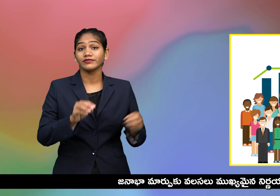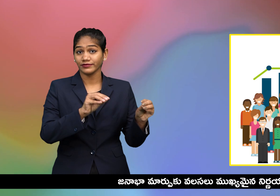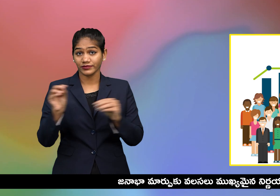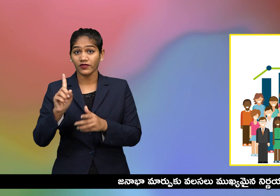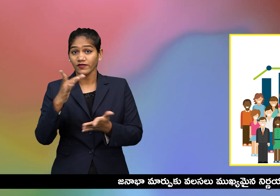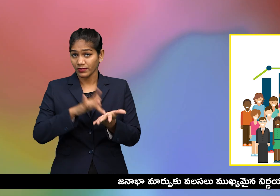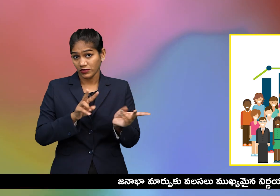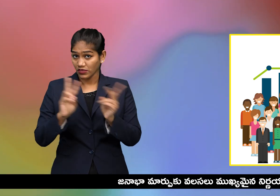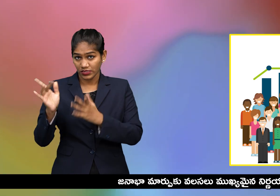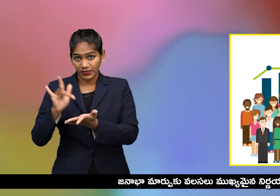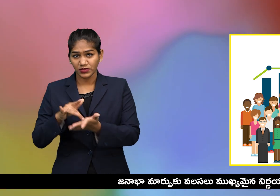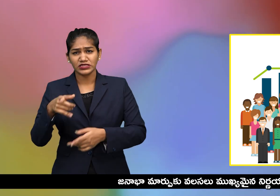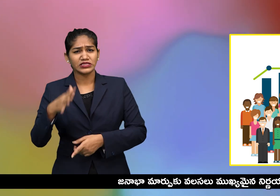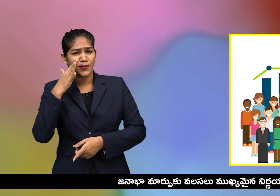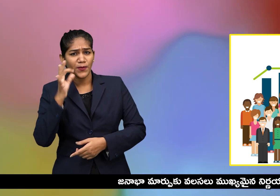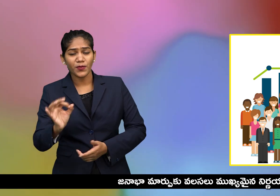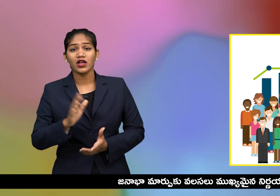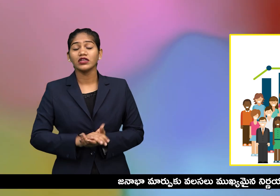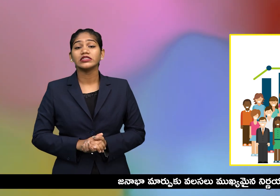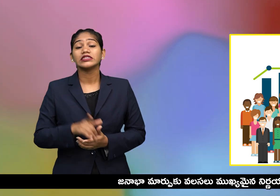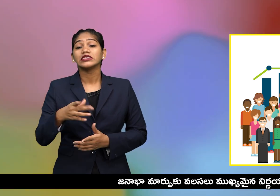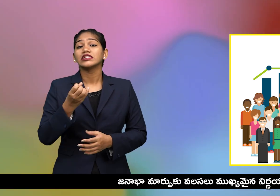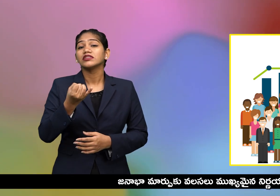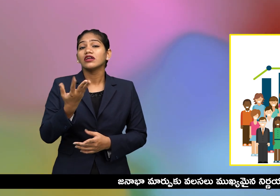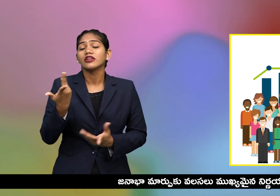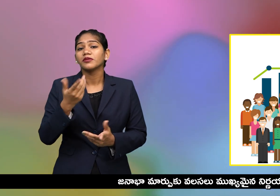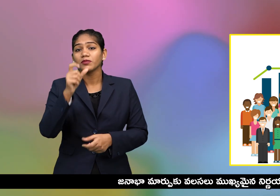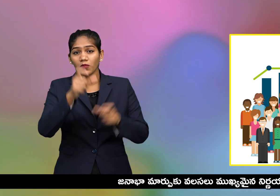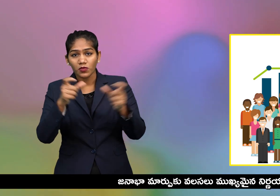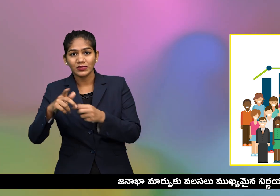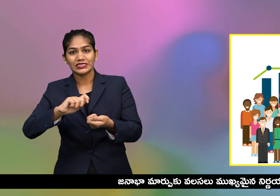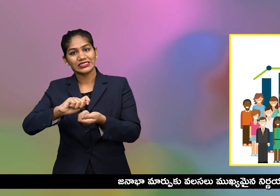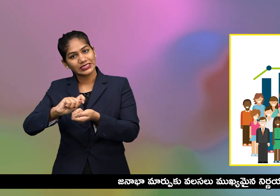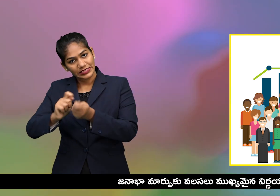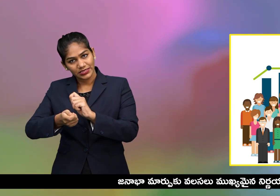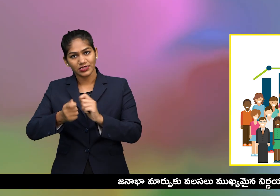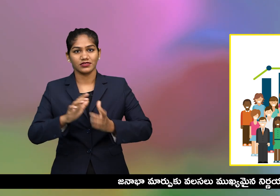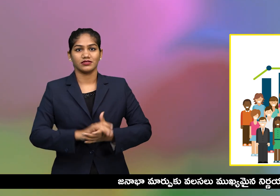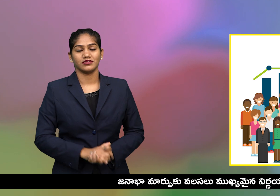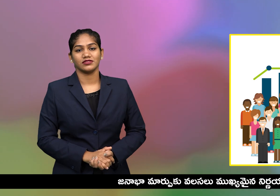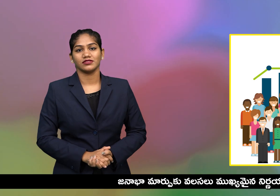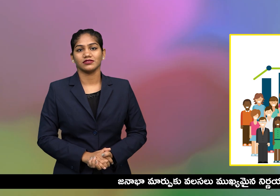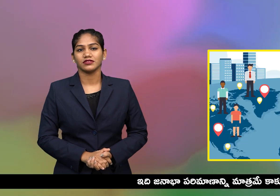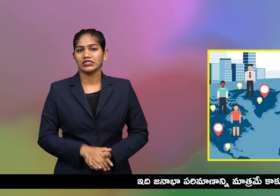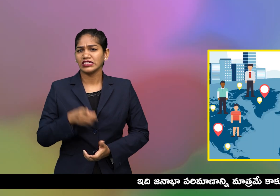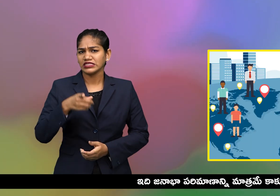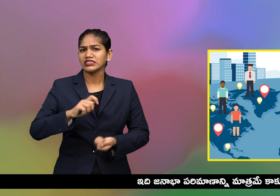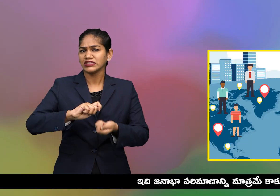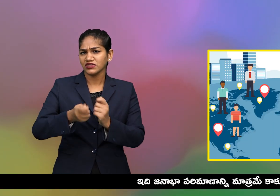జనాభా మార్పుకు వలసలు ముఖ్యమైన నిర్ణయాధికారం. ఇది